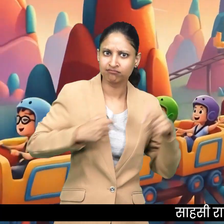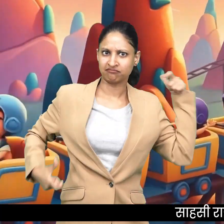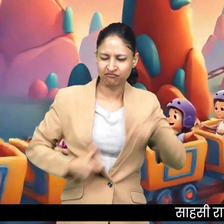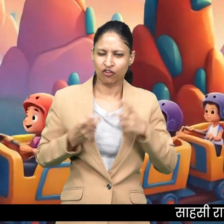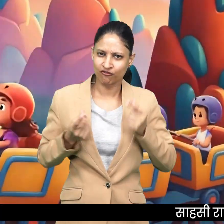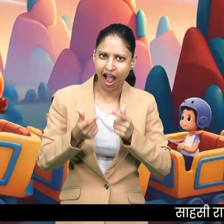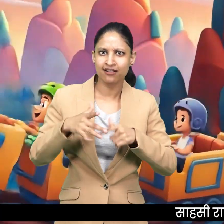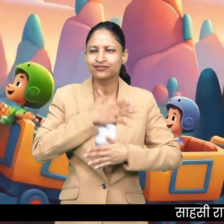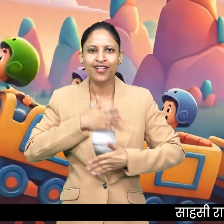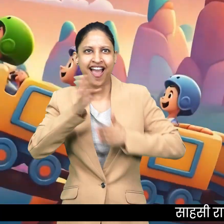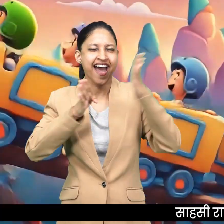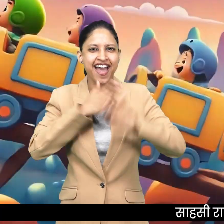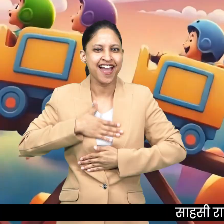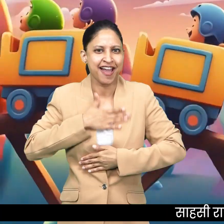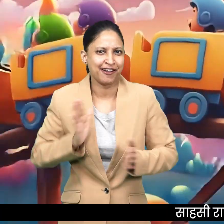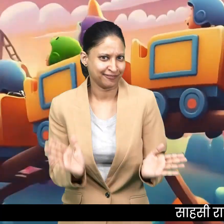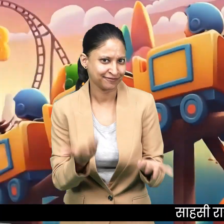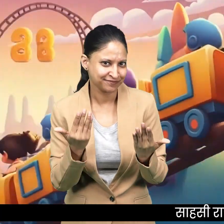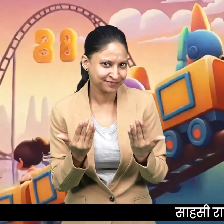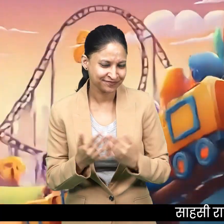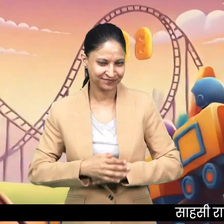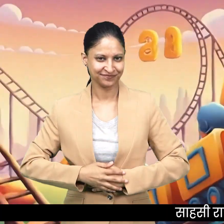साहसी राईडसाठी तयार व्हा.